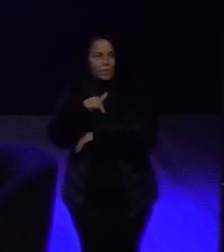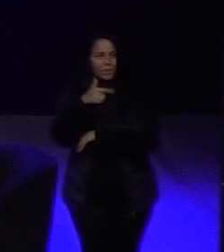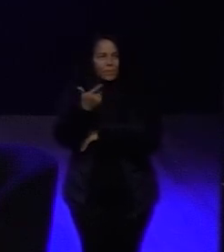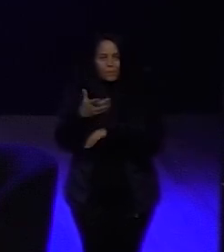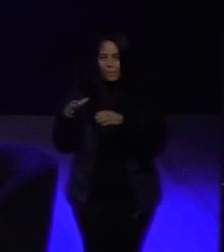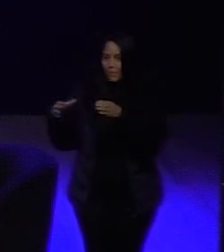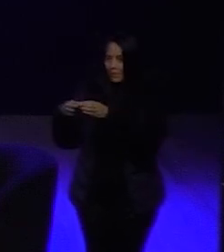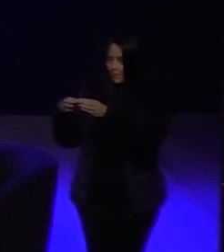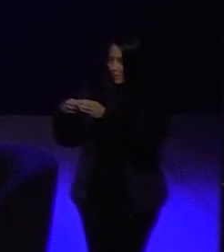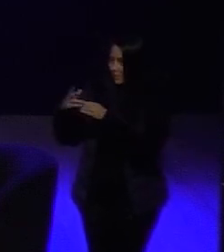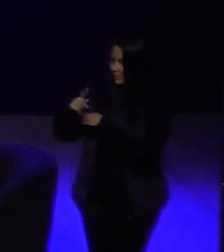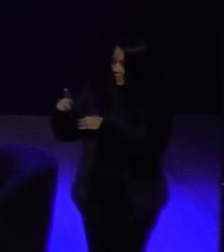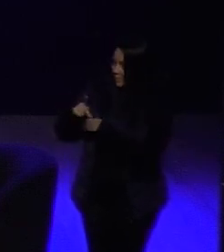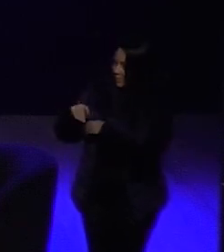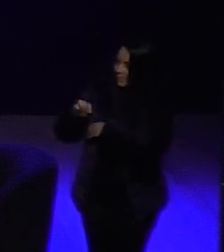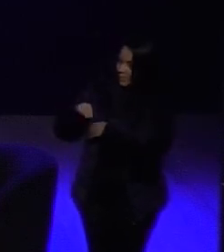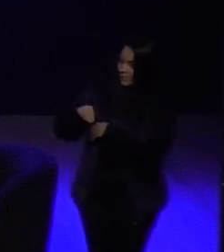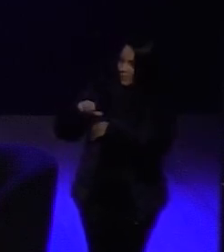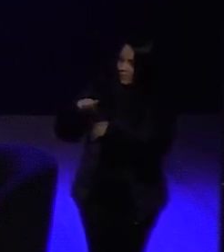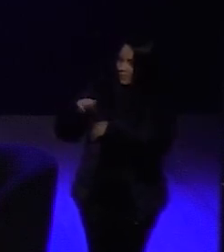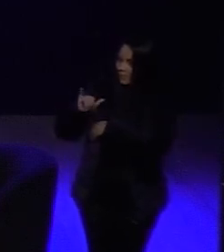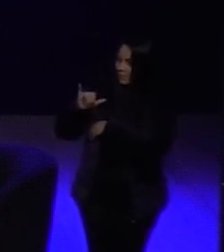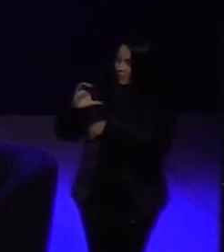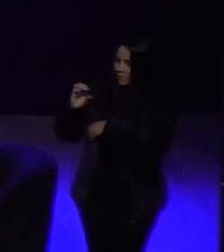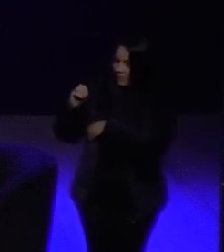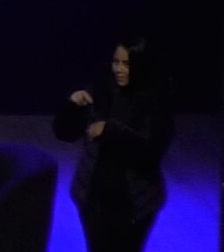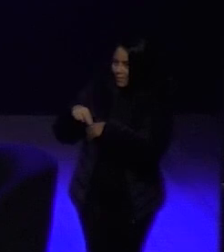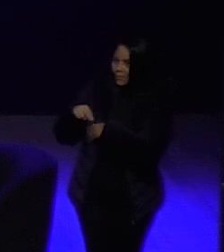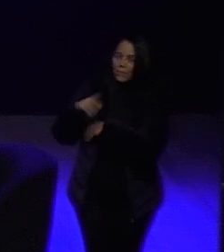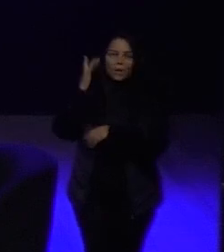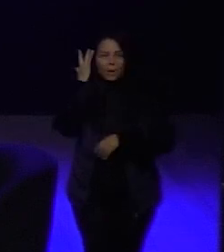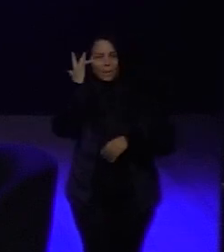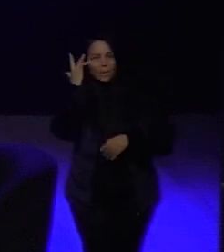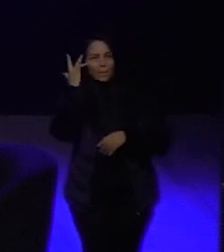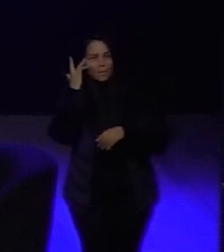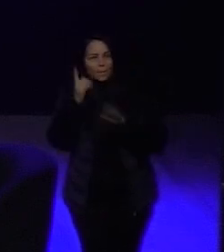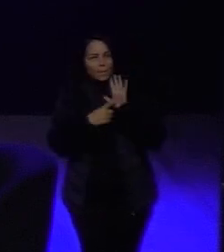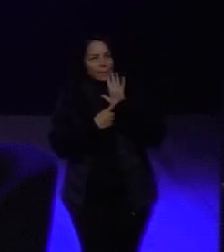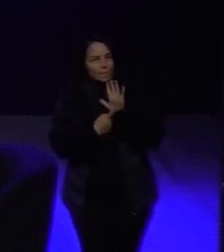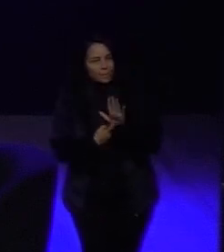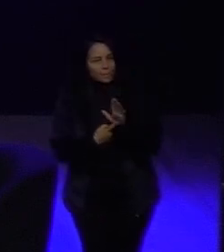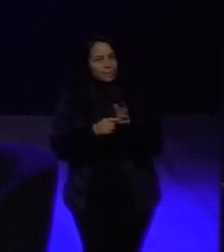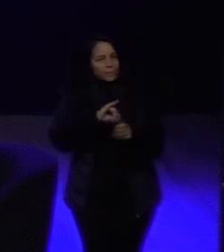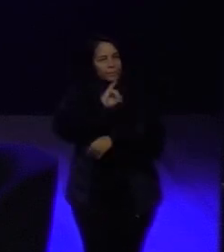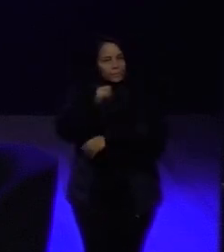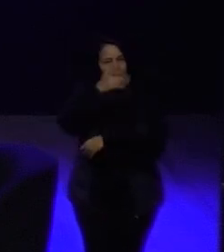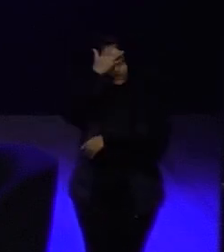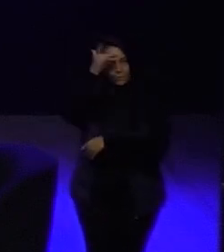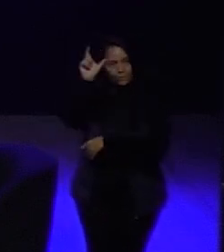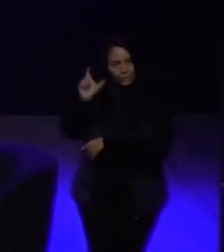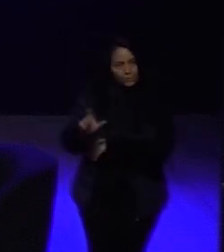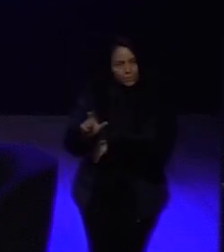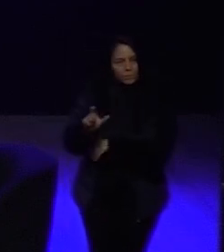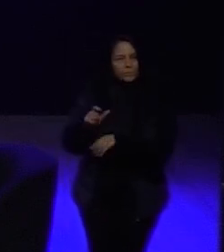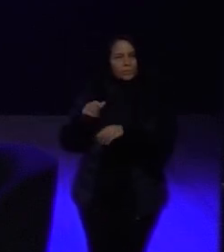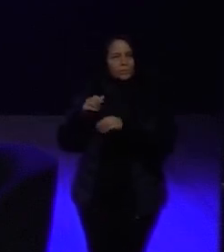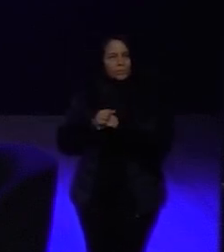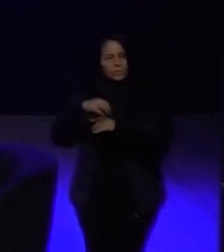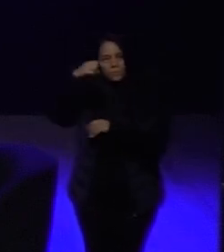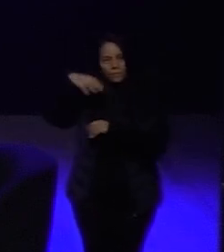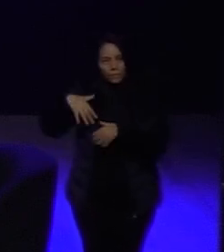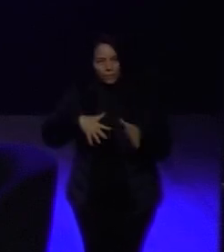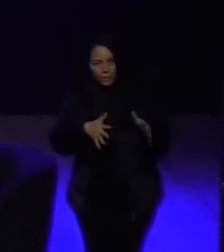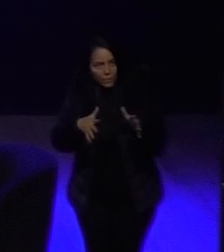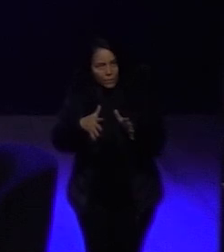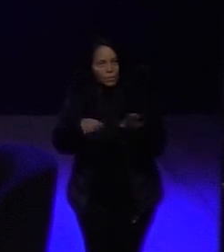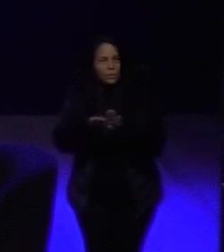professor Maicon Junks. Amanhã nós temos as apresentações dos bairros João Pessoa, Rio da Luz e Ribeirão Cavalo, né,